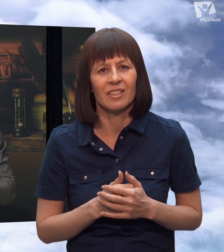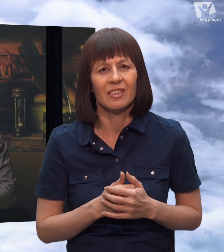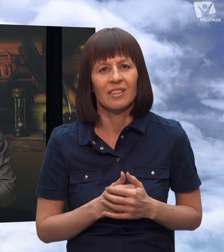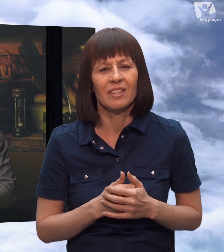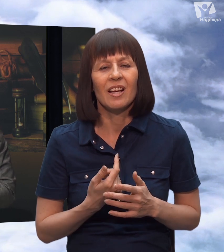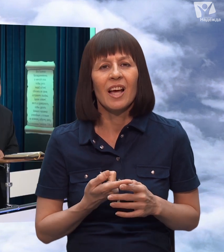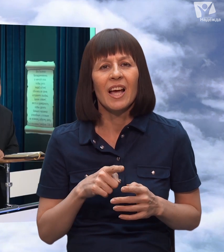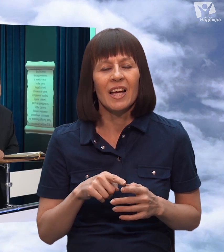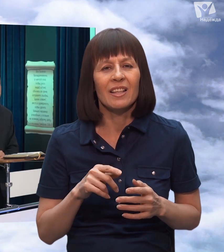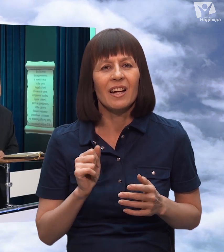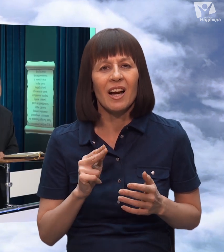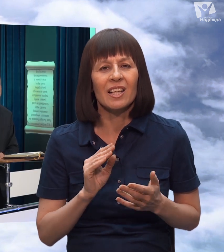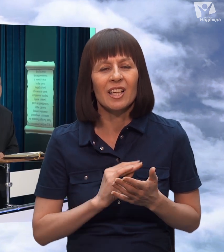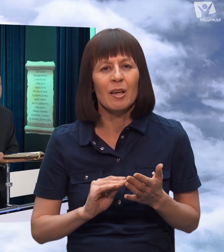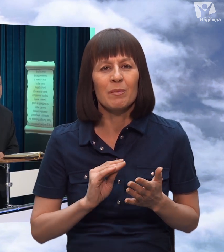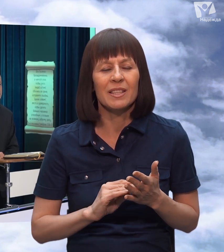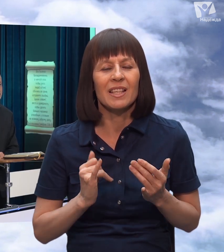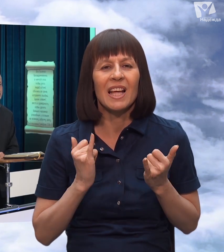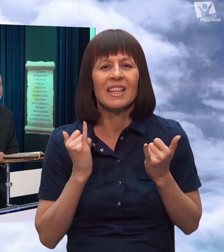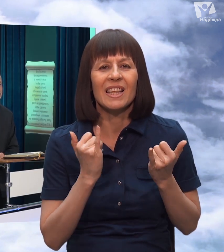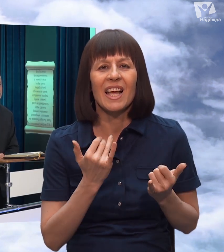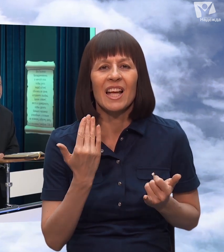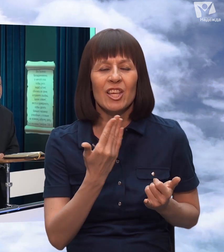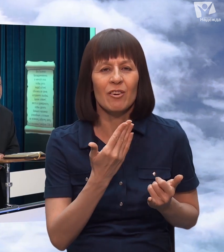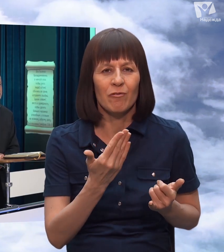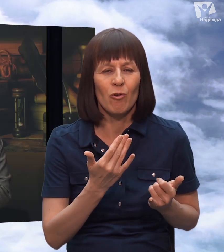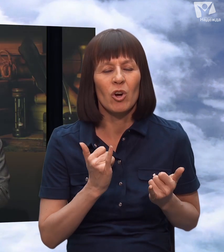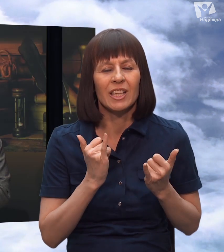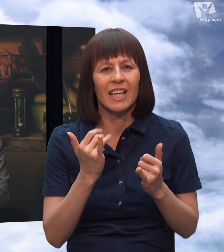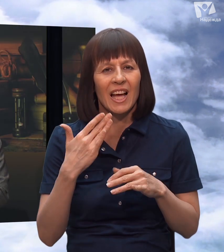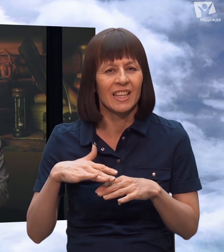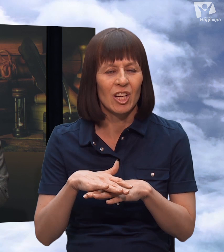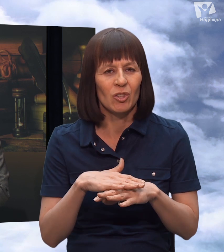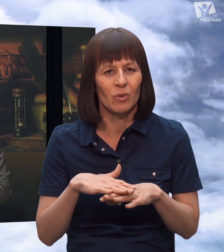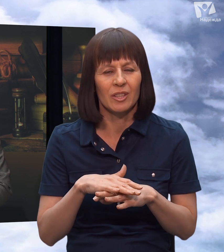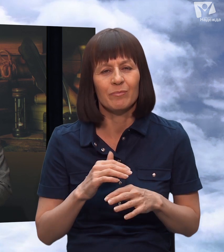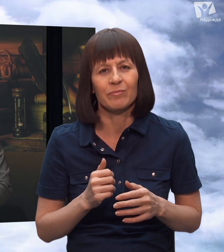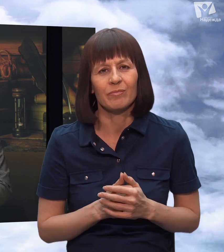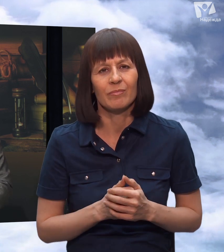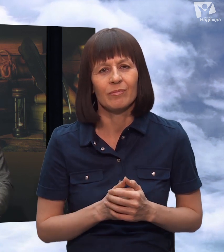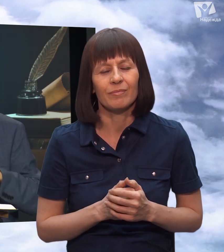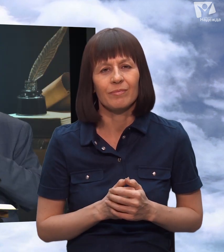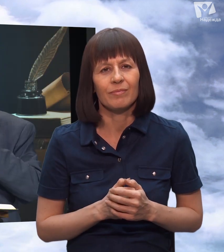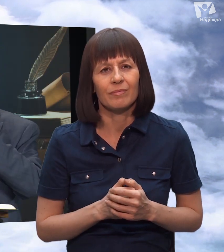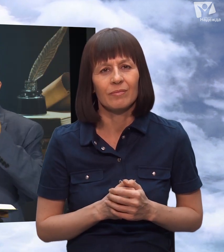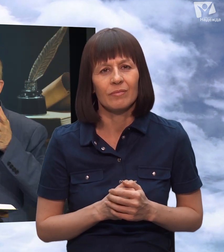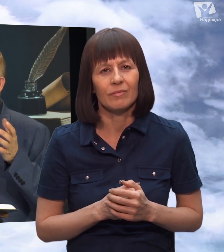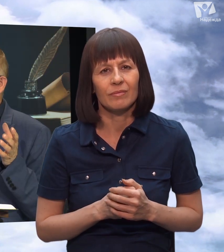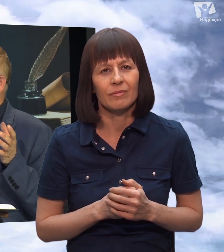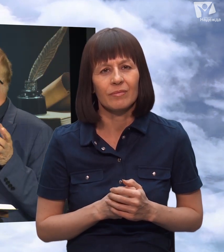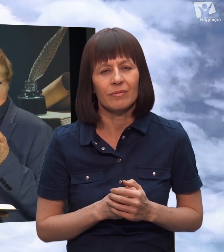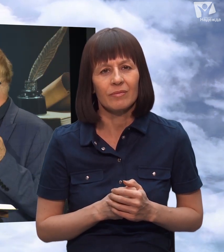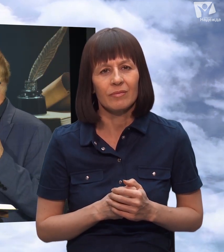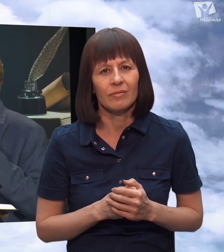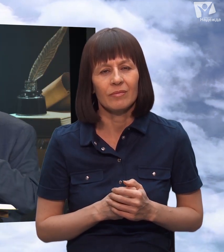непосредственно написана для него для его народа для его времени вероятно что среди